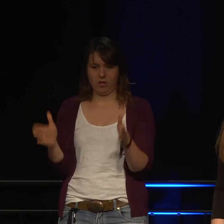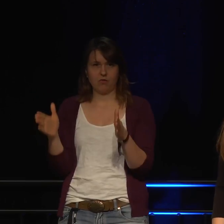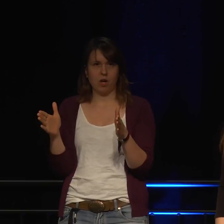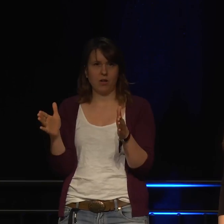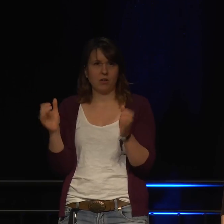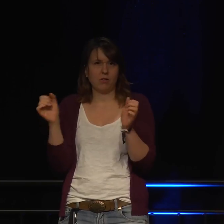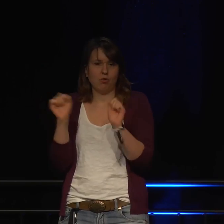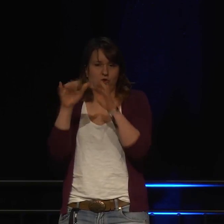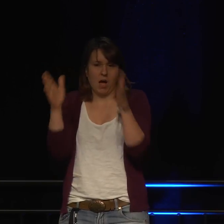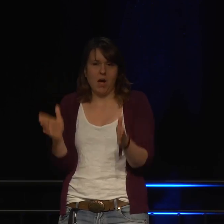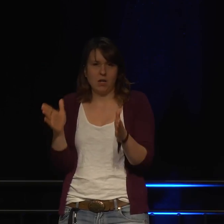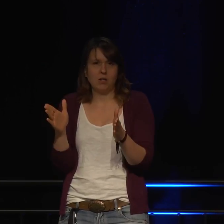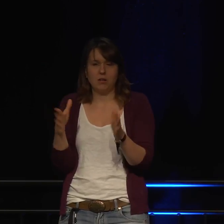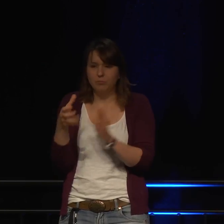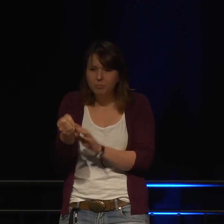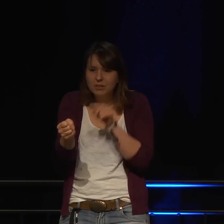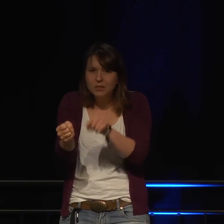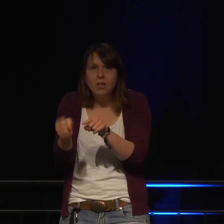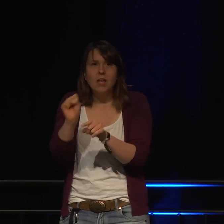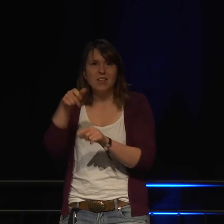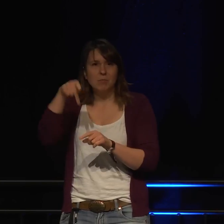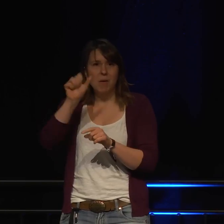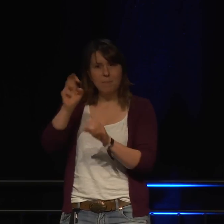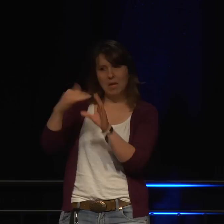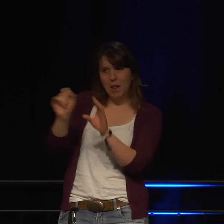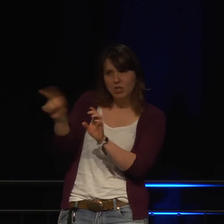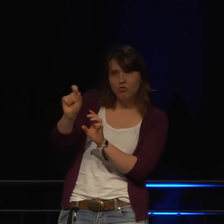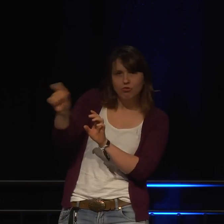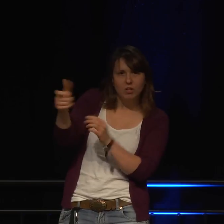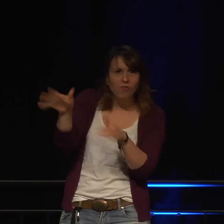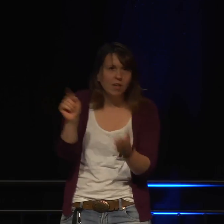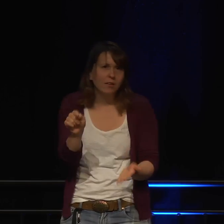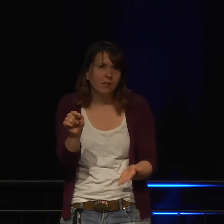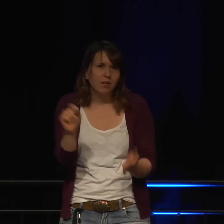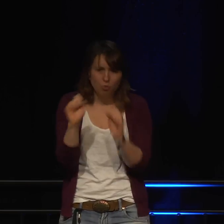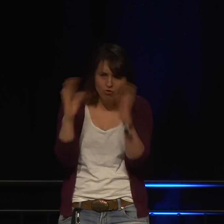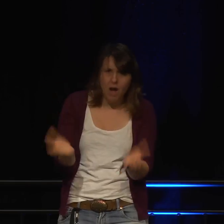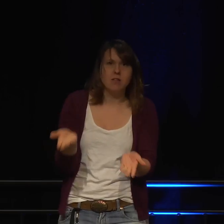fue encontrado que estaba enviando correos de spam. Y eso fue en